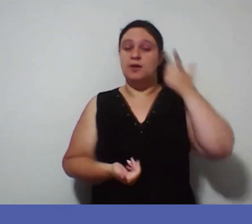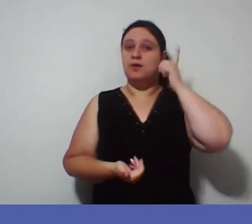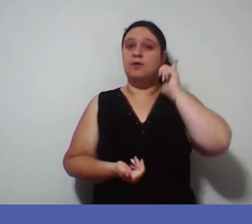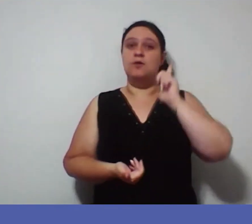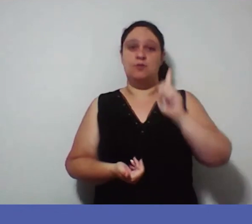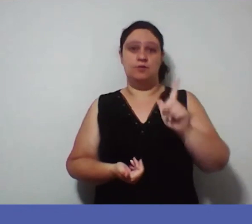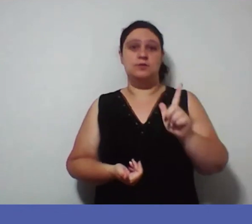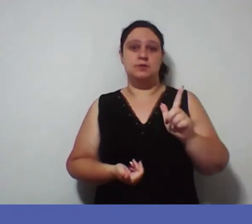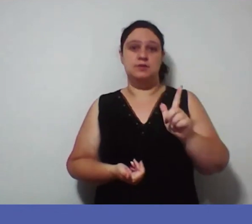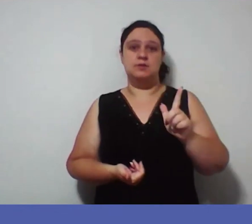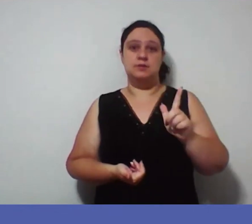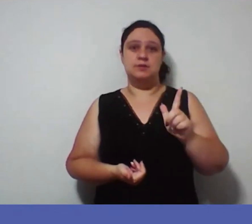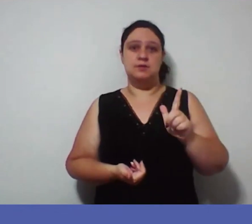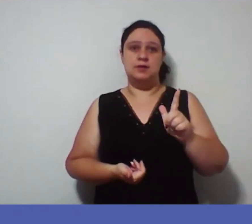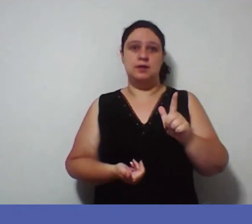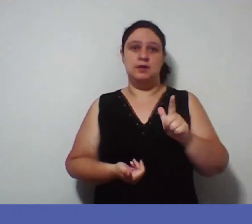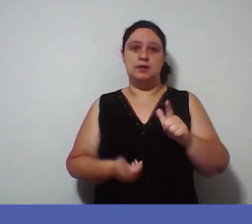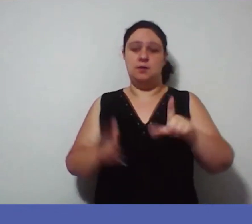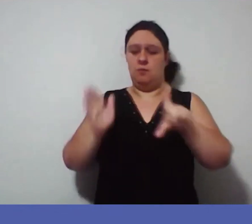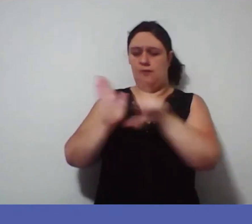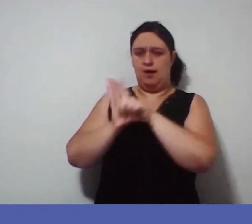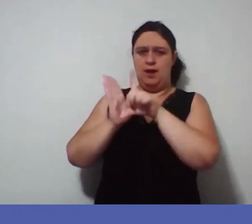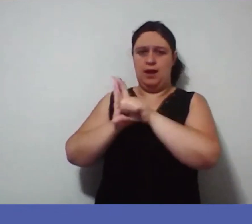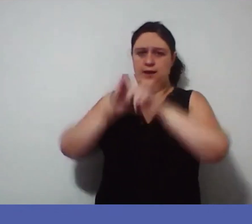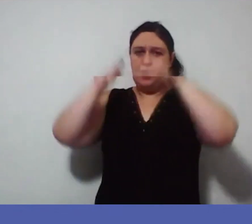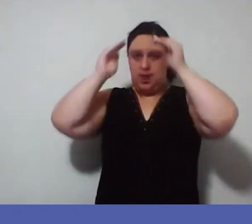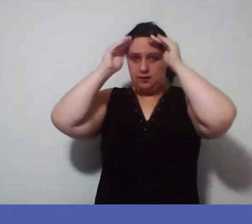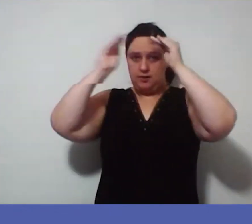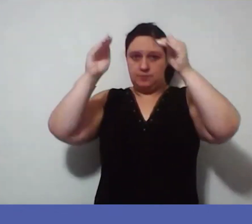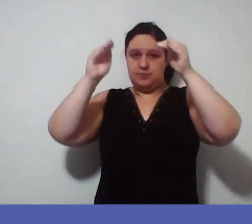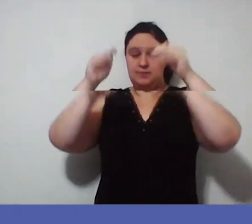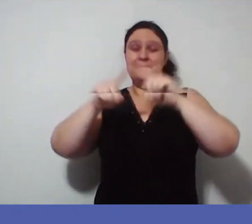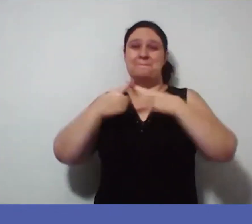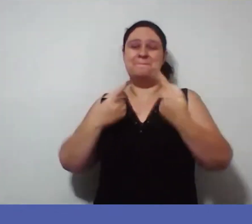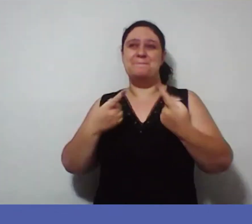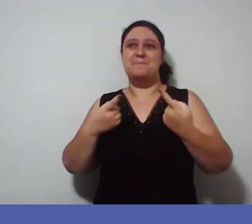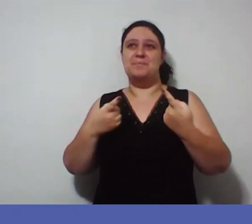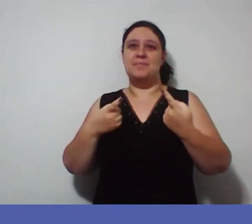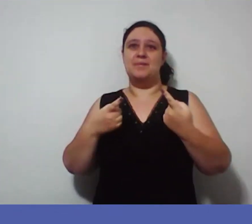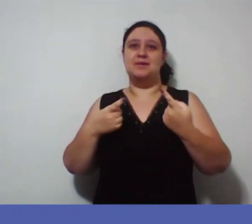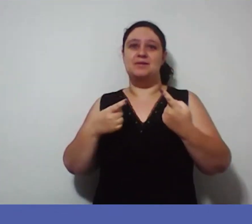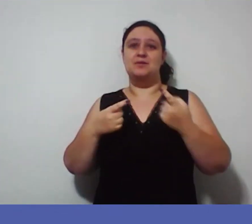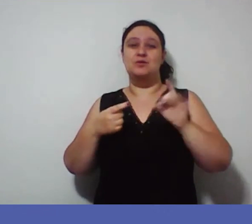de guardar os mandamentos, mas é um guardar exteriormente.